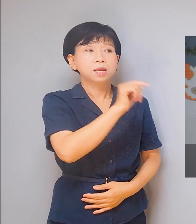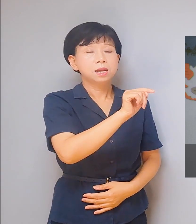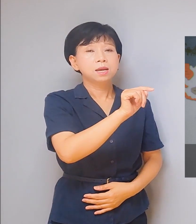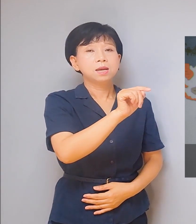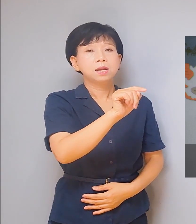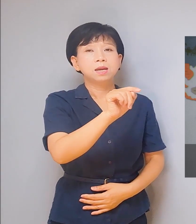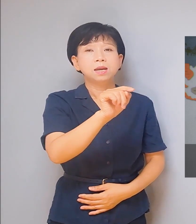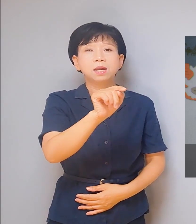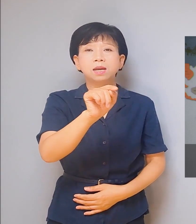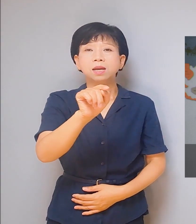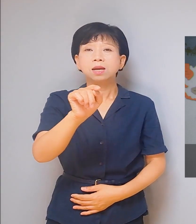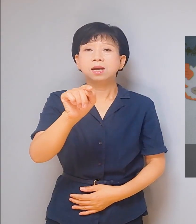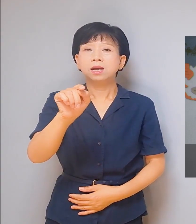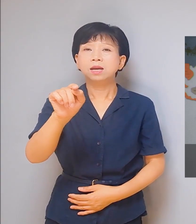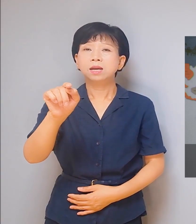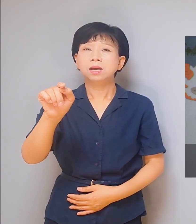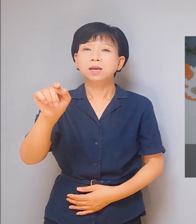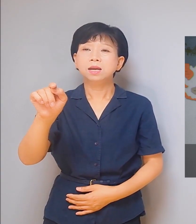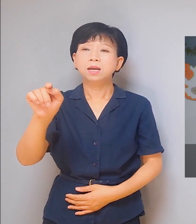바라볼지라